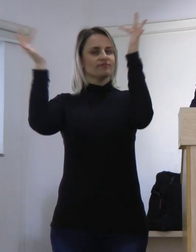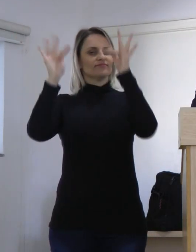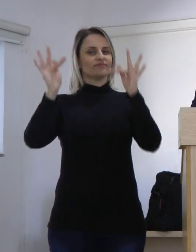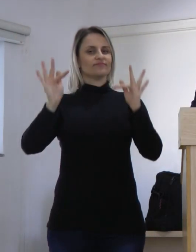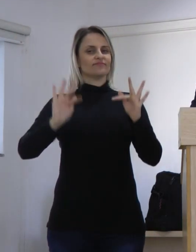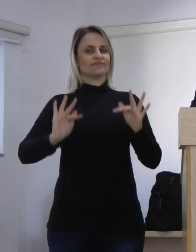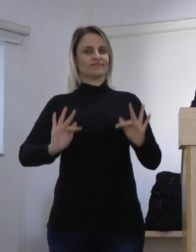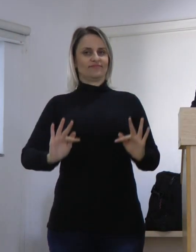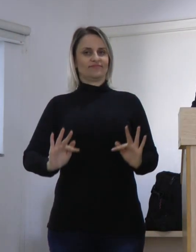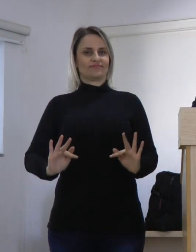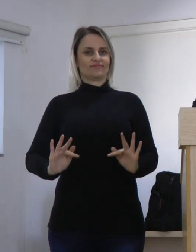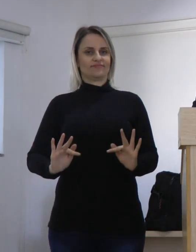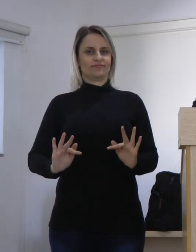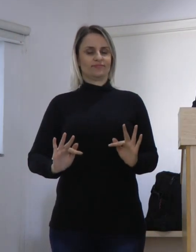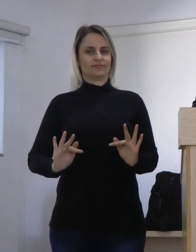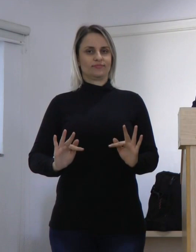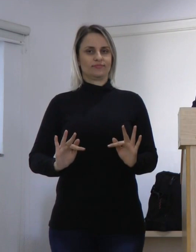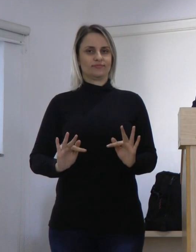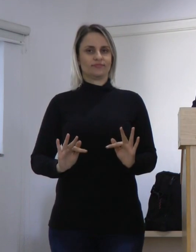plenitude.